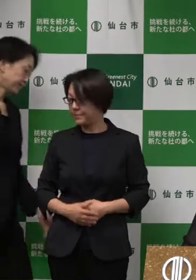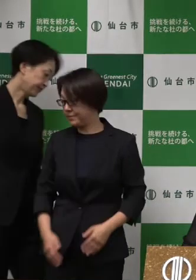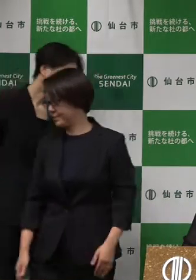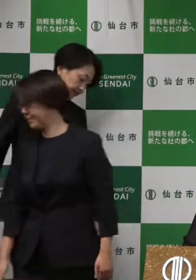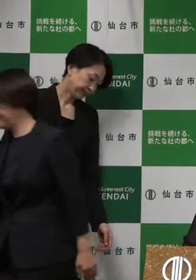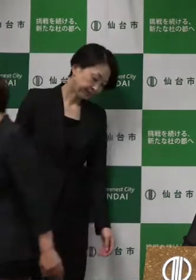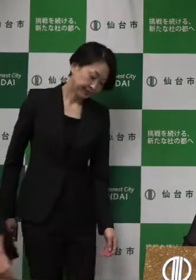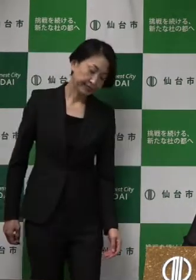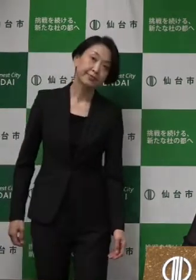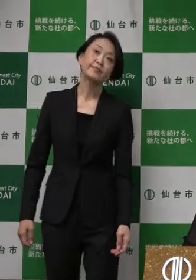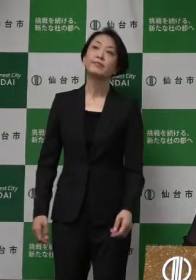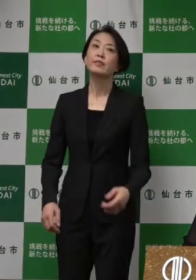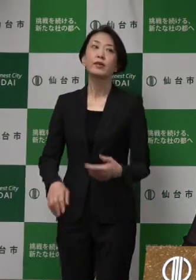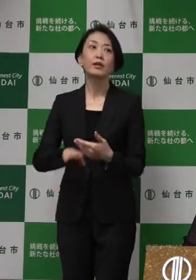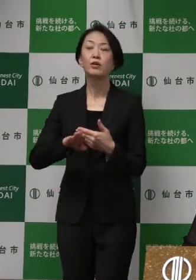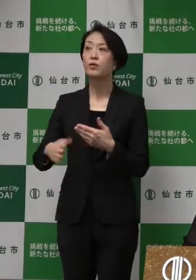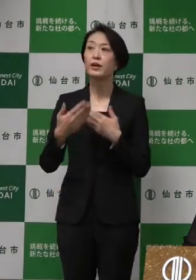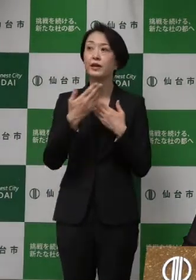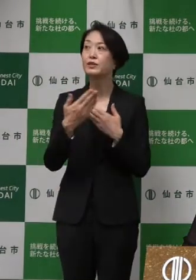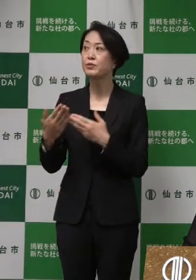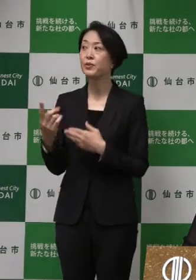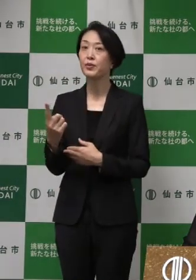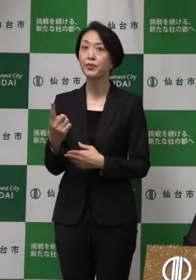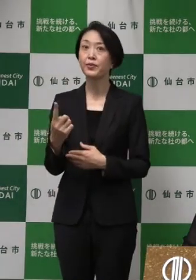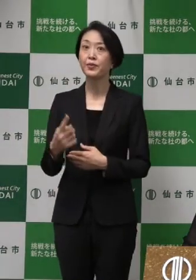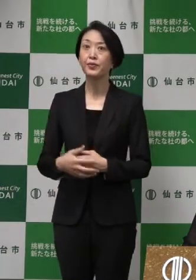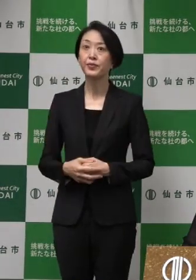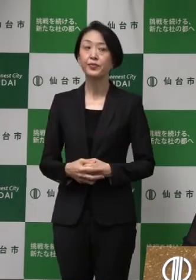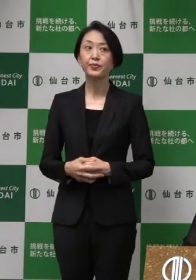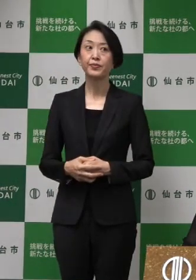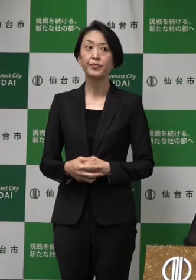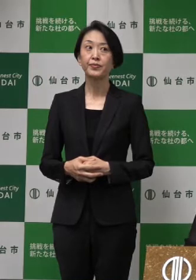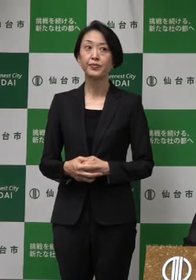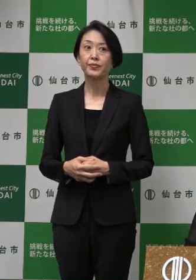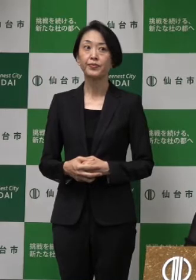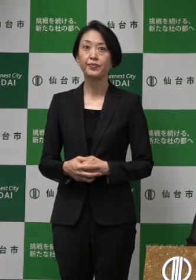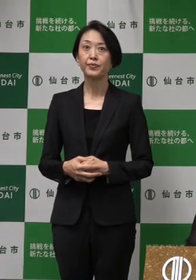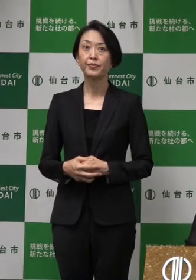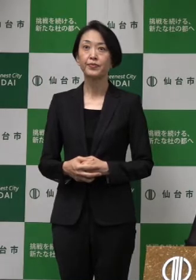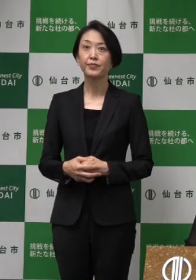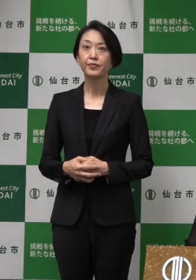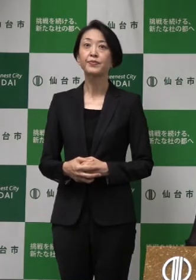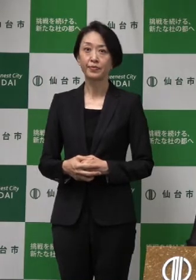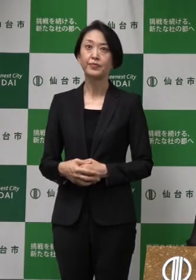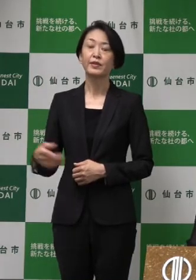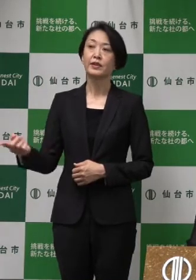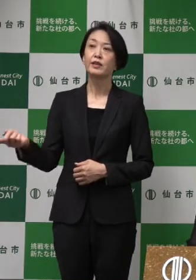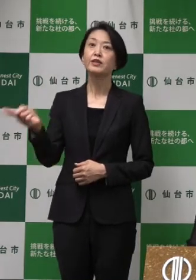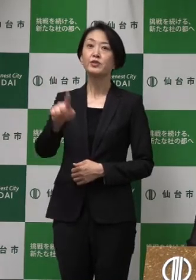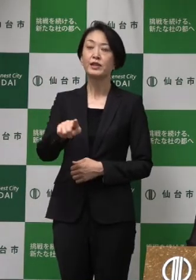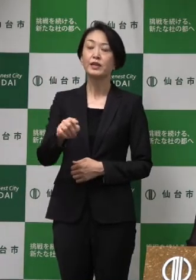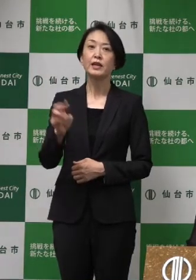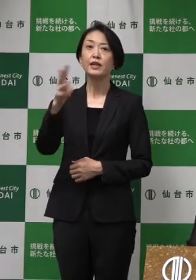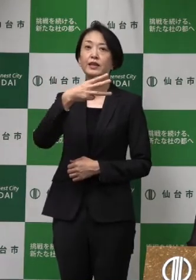はい、他にご質問いかがでしょうか。よろしいでしょうか。はい、それでは続きまして、第